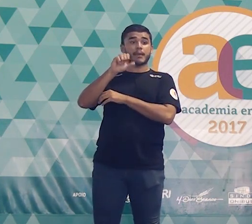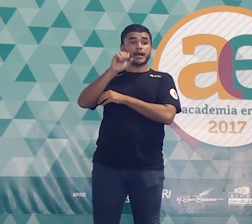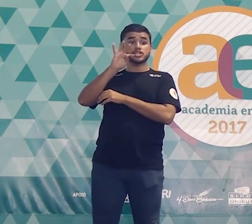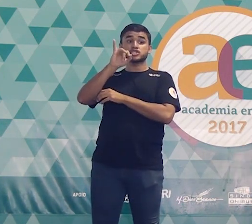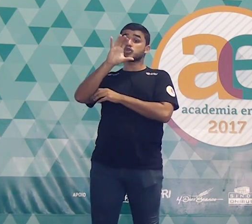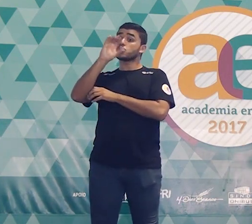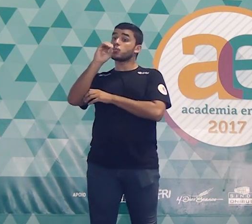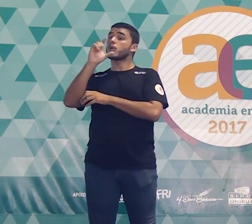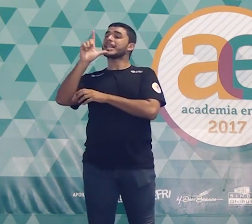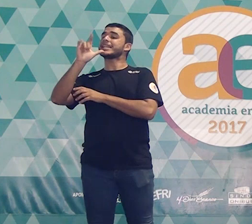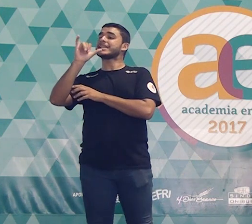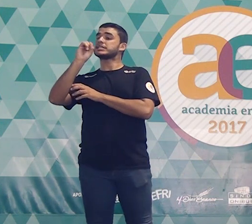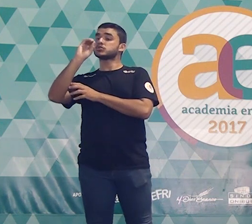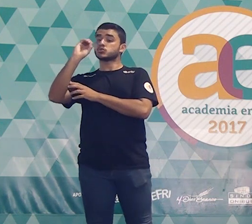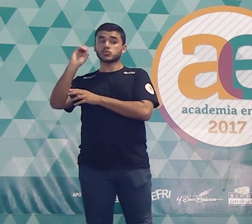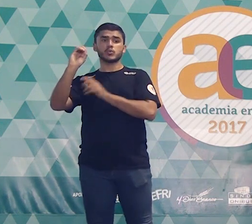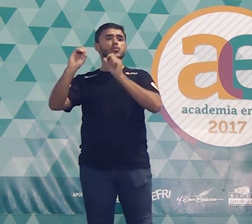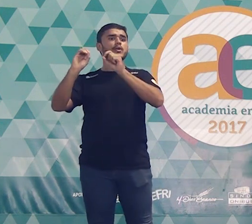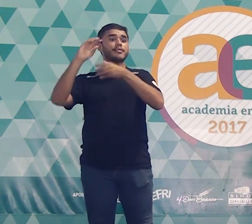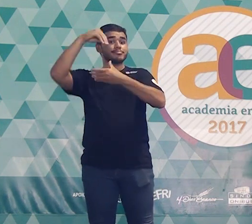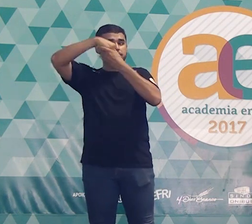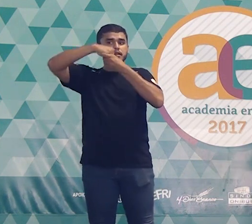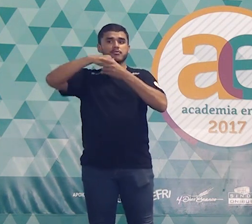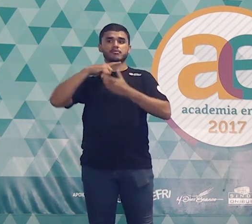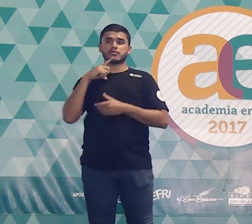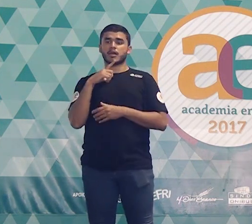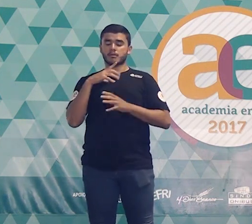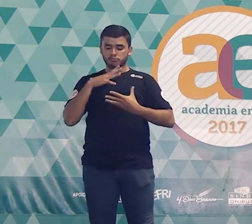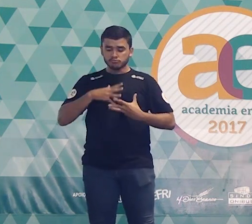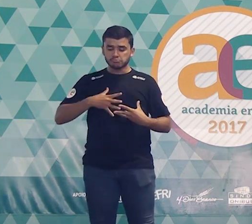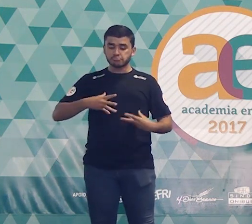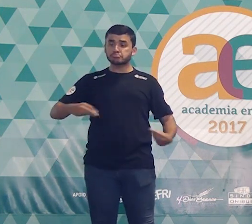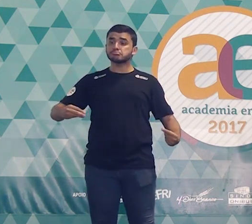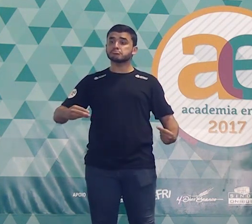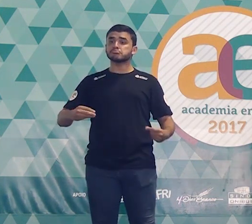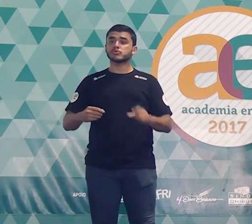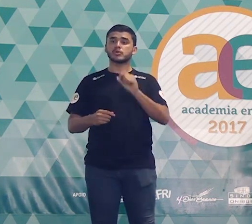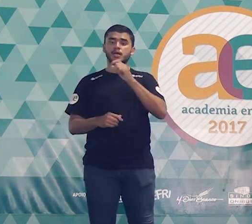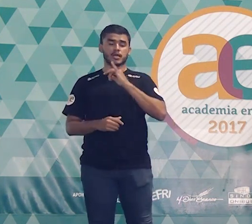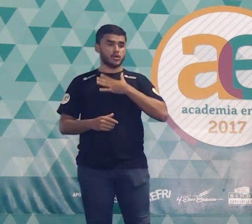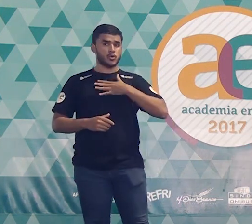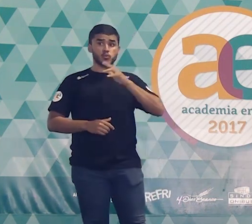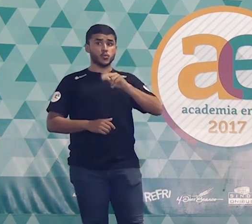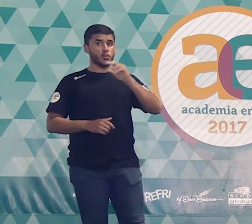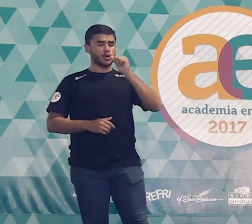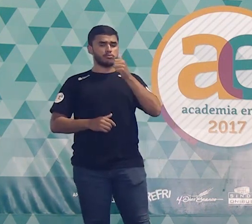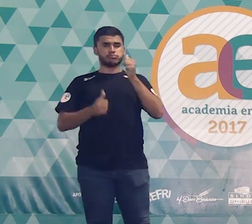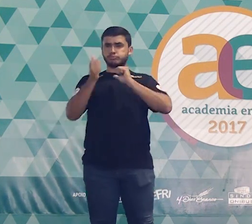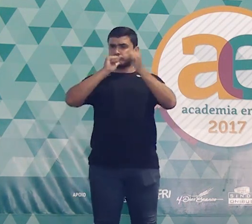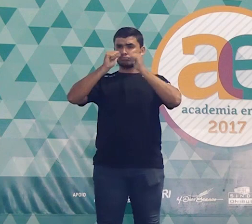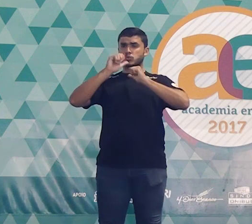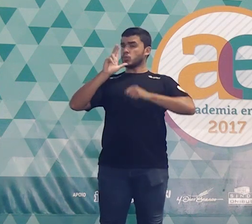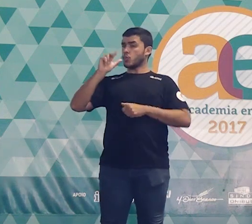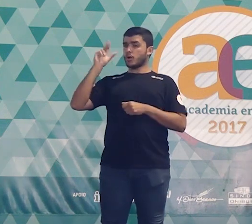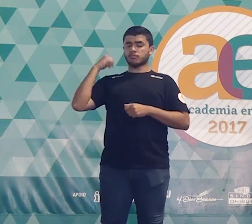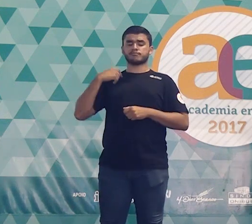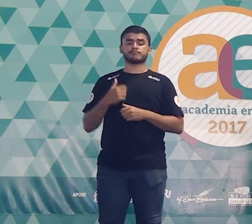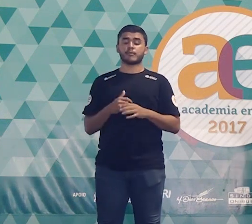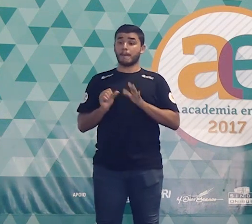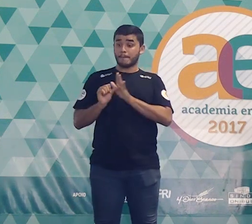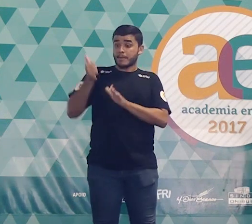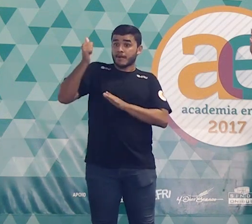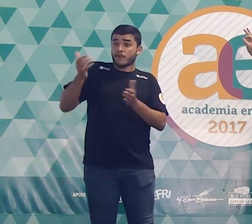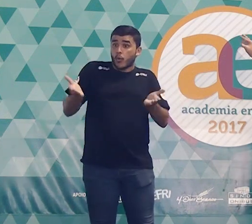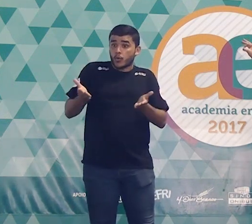celular. Isso quer dizer que a célula se adapta à situação. Por exemplo, eu nunca bebi na minha vida, nunca. A primeira vez que eu vou beber na minha vida vai ser